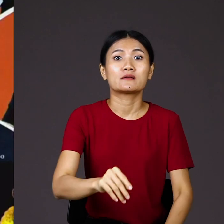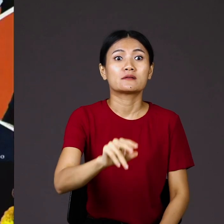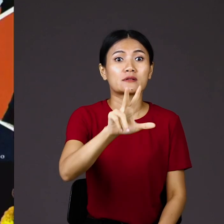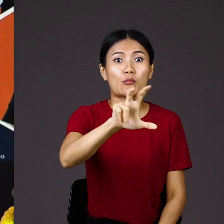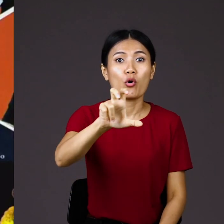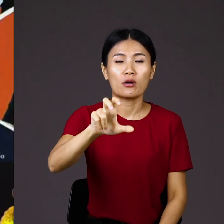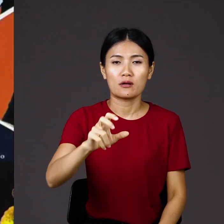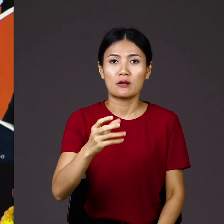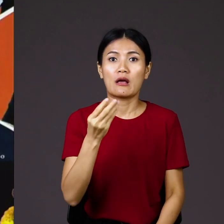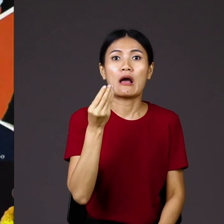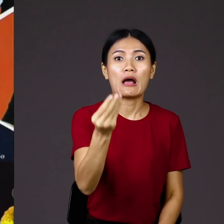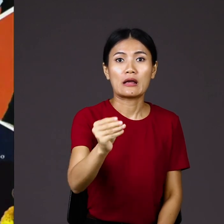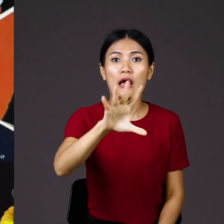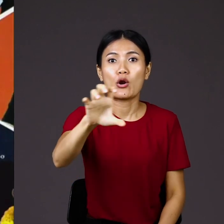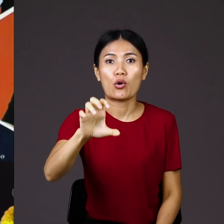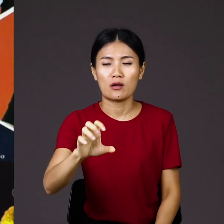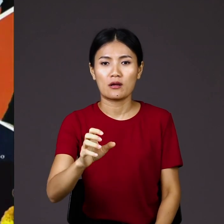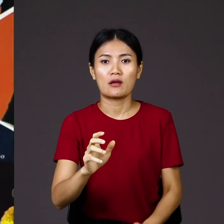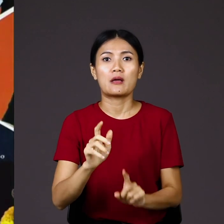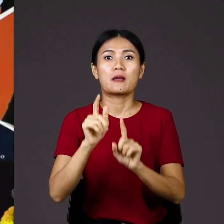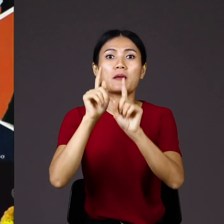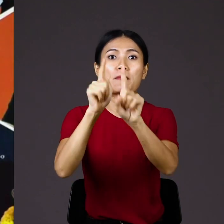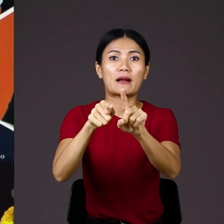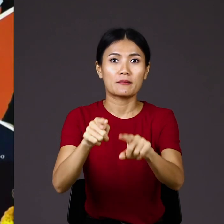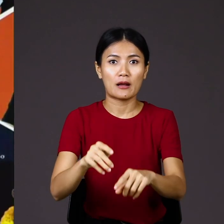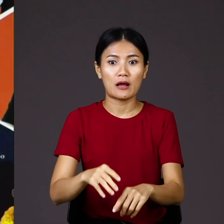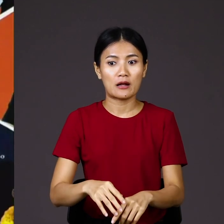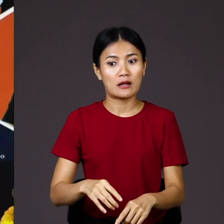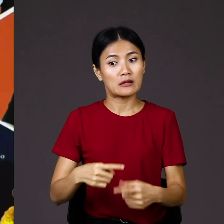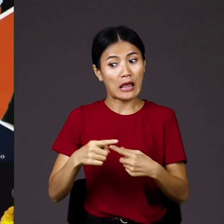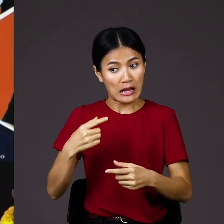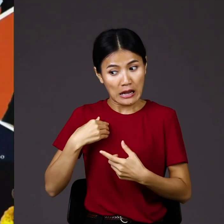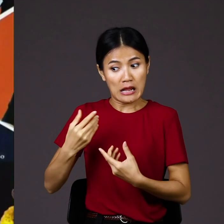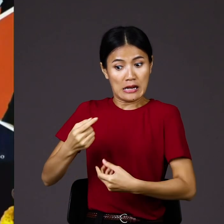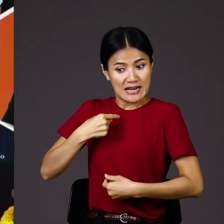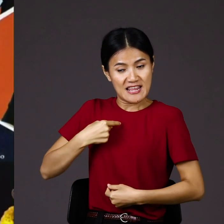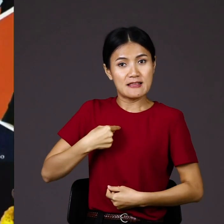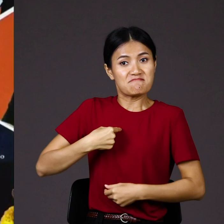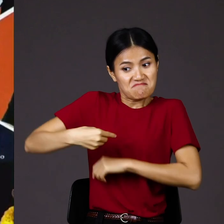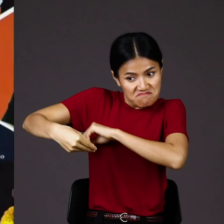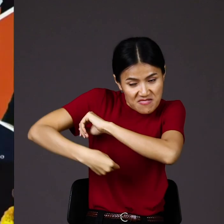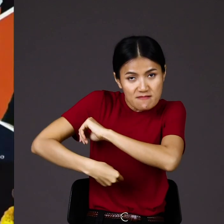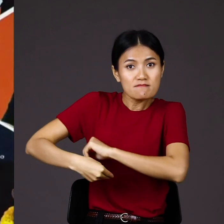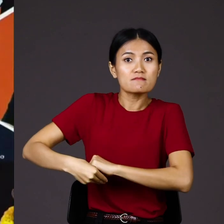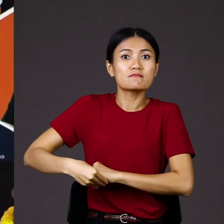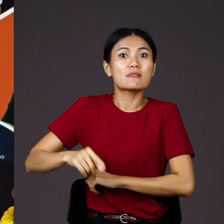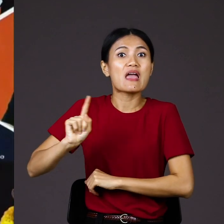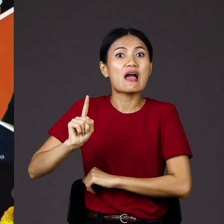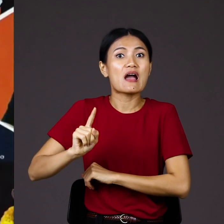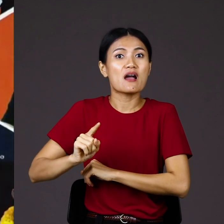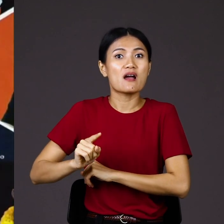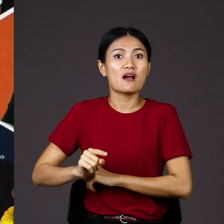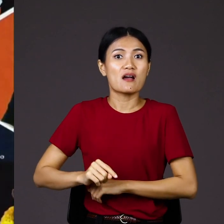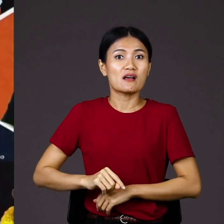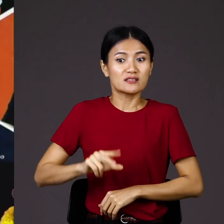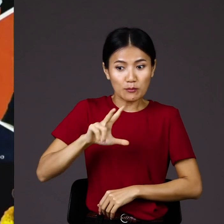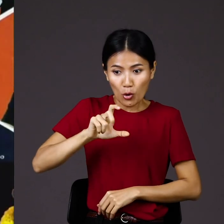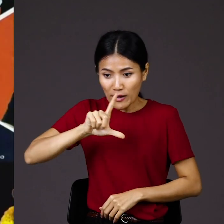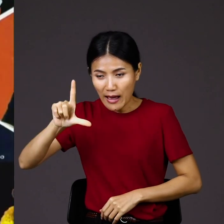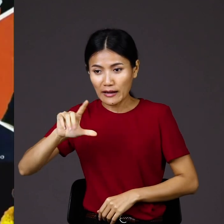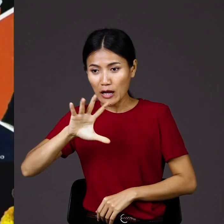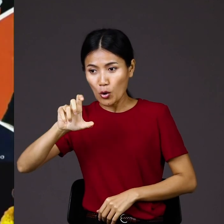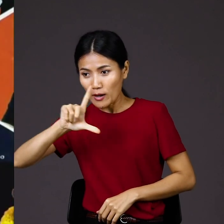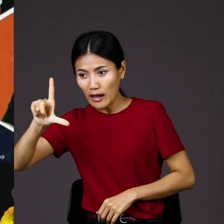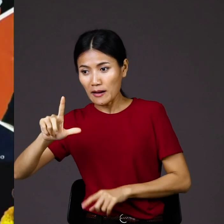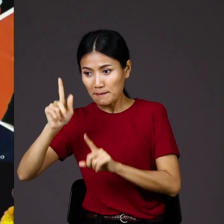ทเป็น300ล้านจาก500บาทเป็น500ล้านจาก 1,000 บาทเป็น 1,000 ล้านเขาจะเอาคืนกันแบบนี้ที่ผม